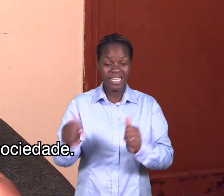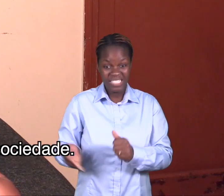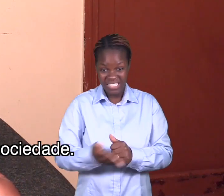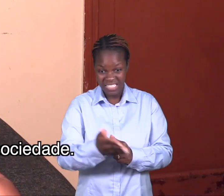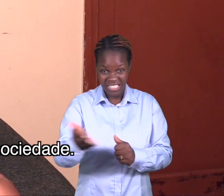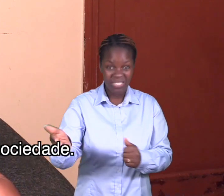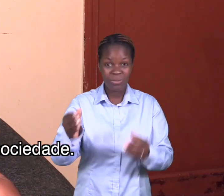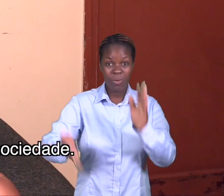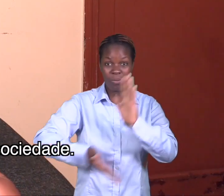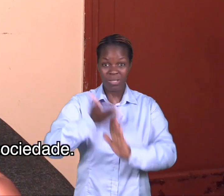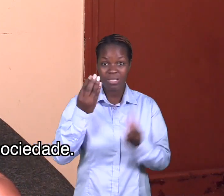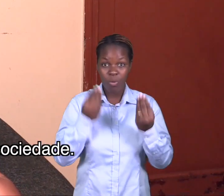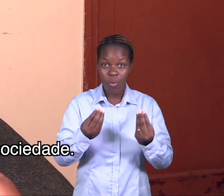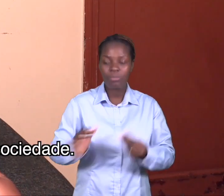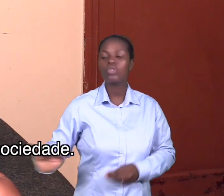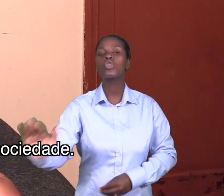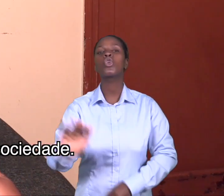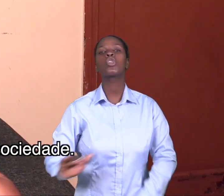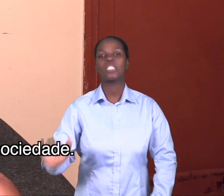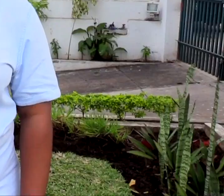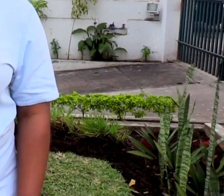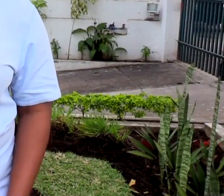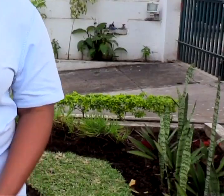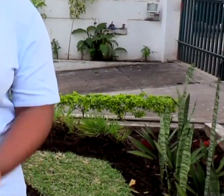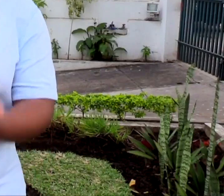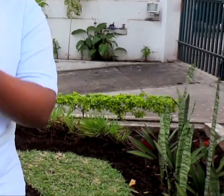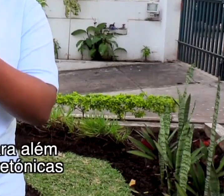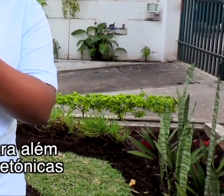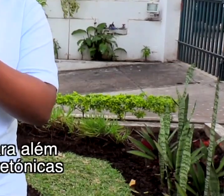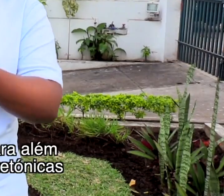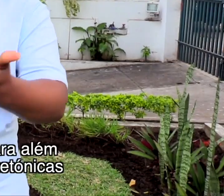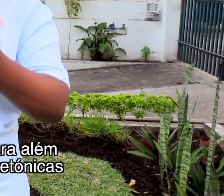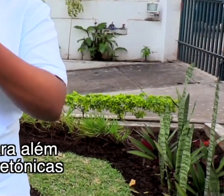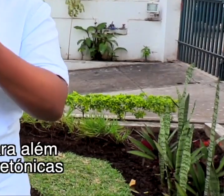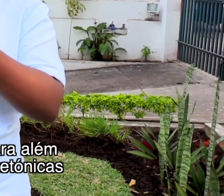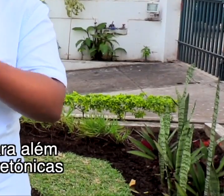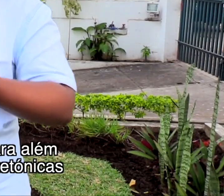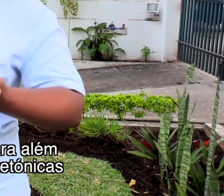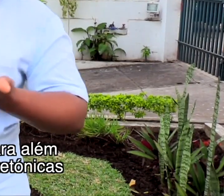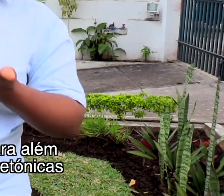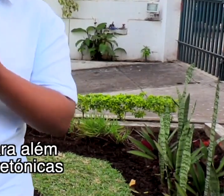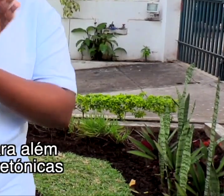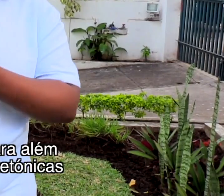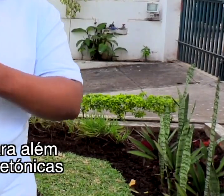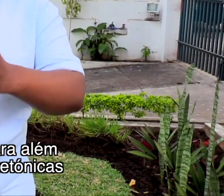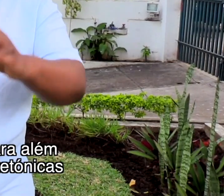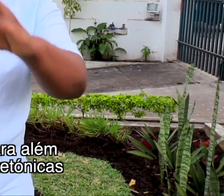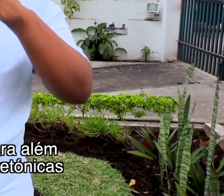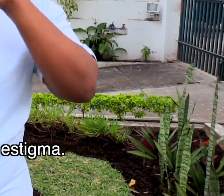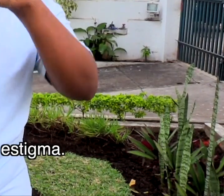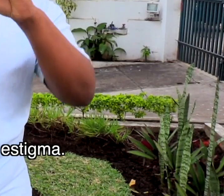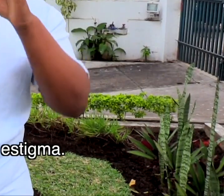tudo está enraizado naquilo que é a nossa sociedade. Por isso, defende ser crucial para além da eliminação de